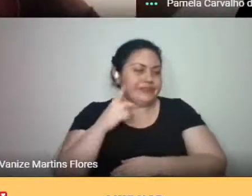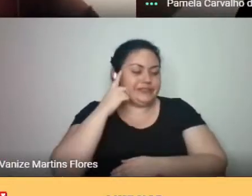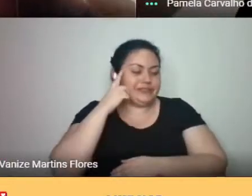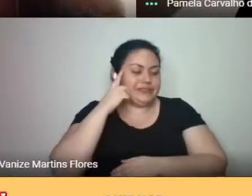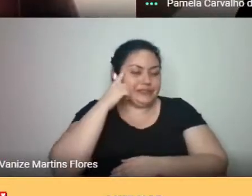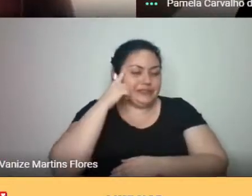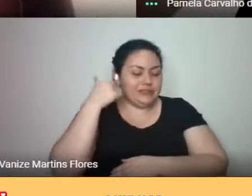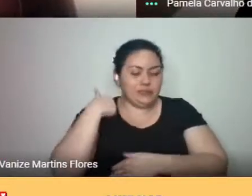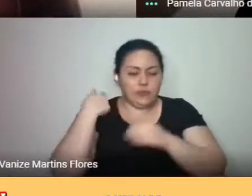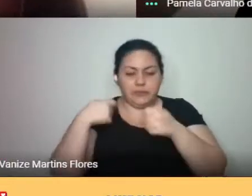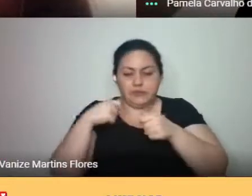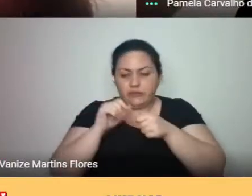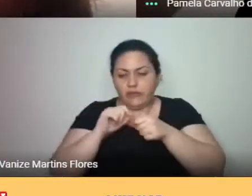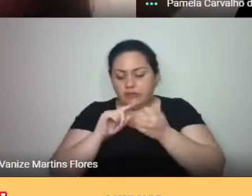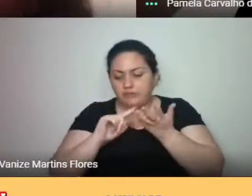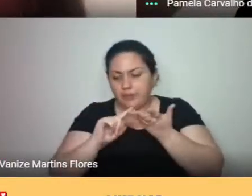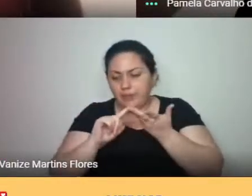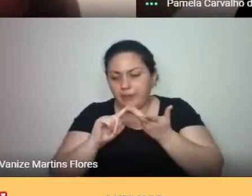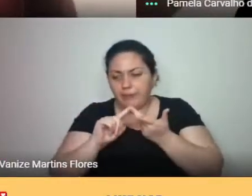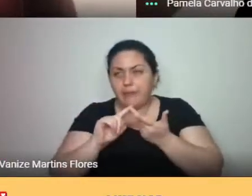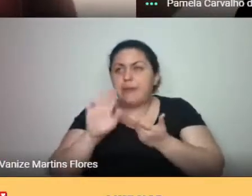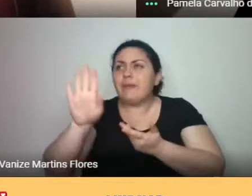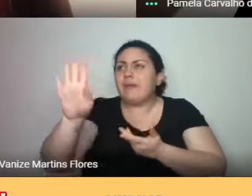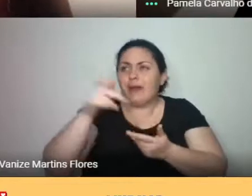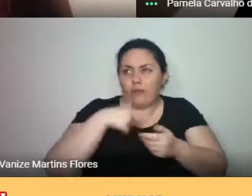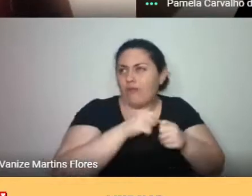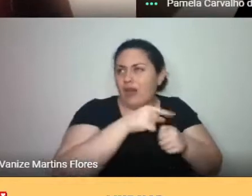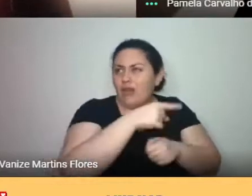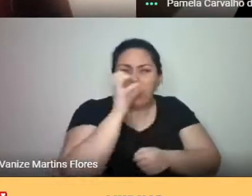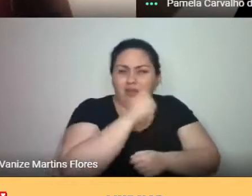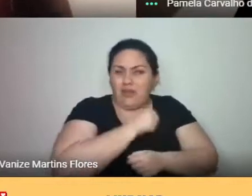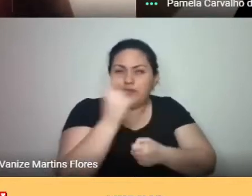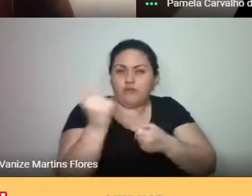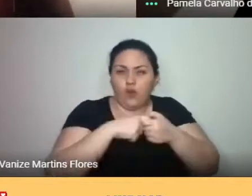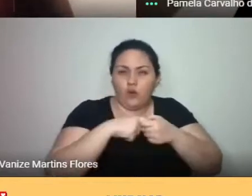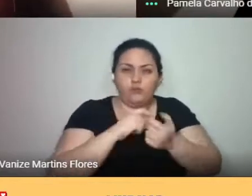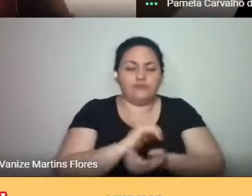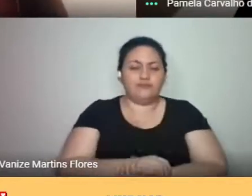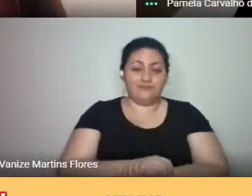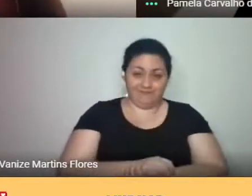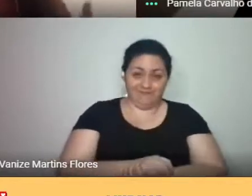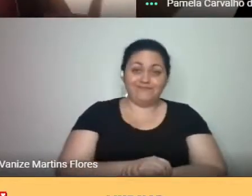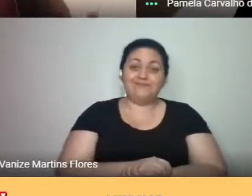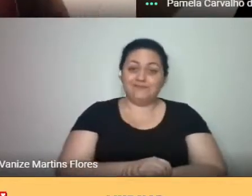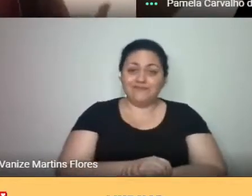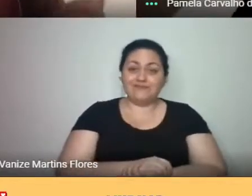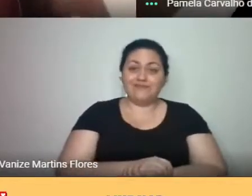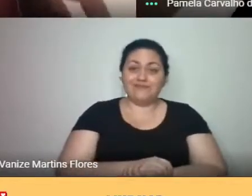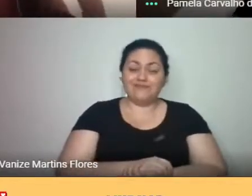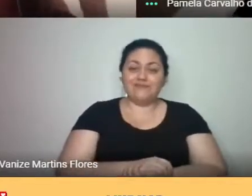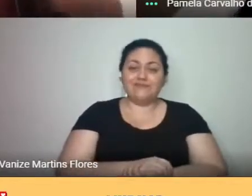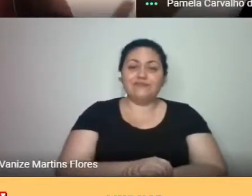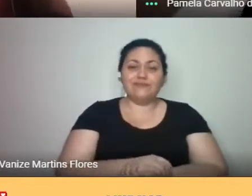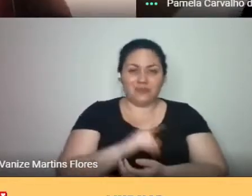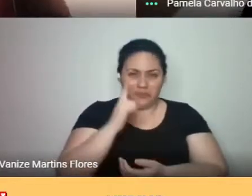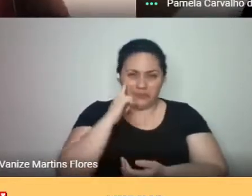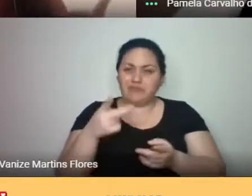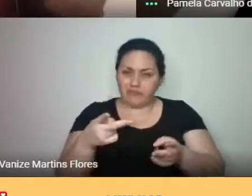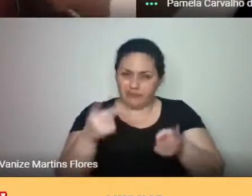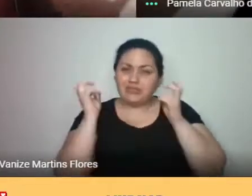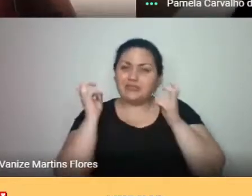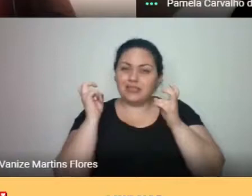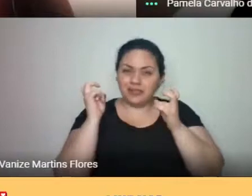aqui. Só um pouquinho que eu vou terminar isso aqui rapidinho e eu já volto. Né? Então, vejam como